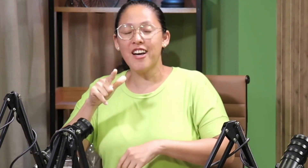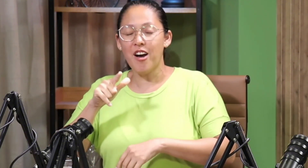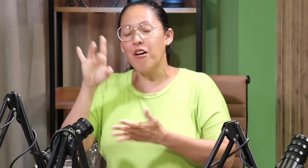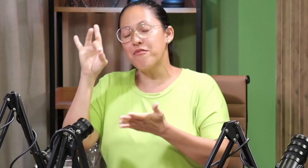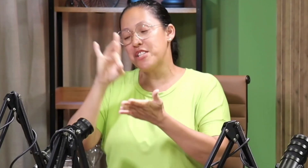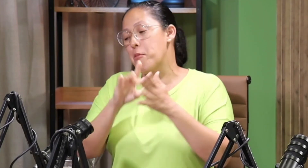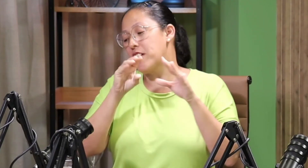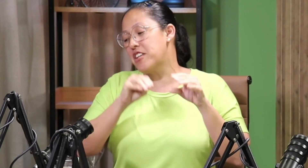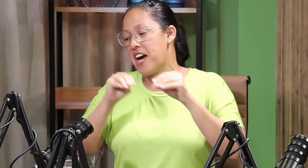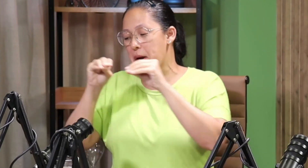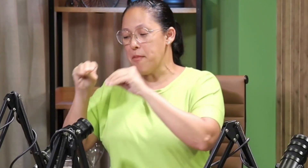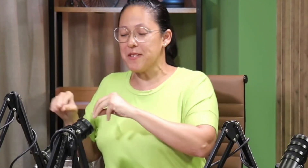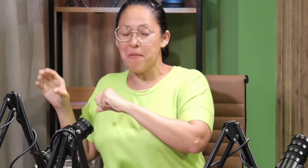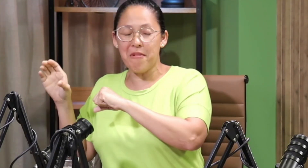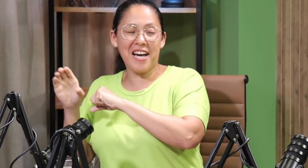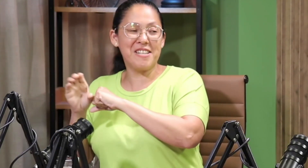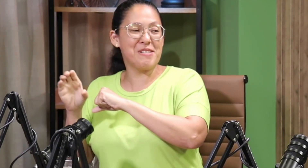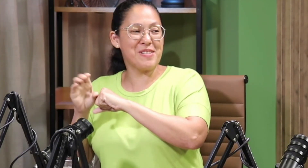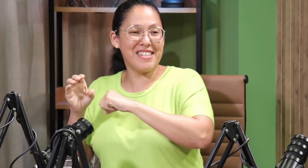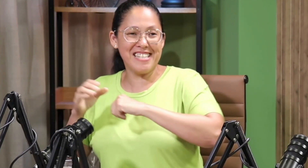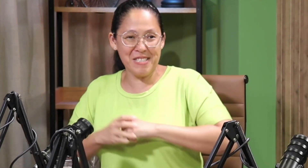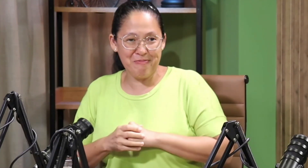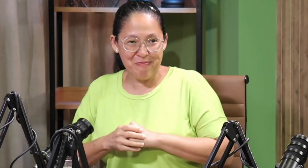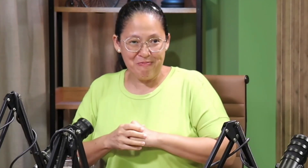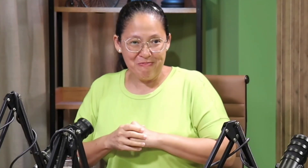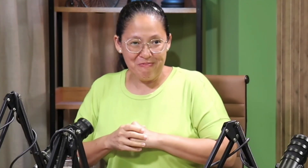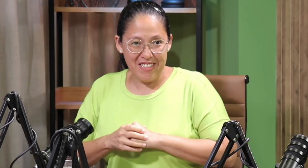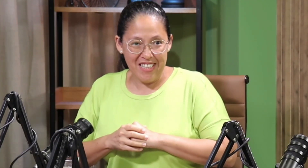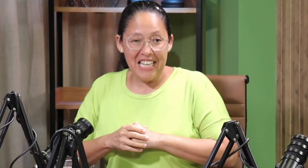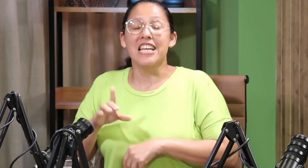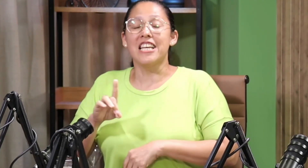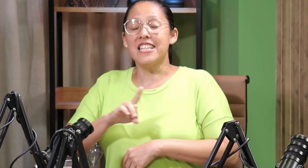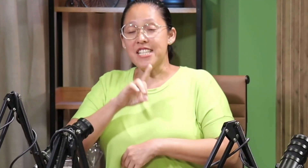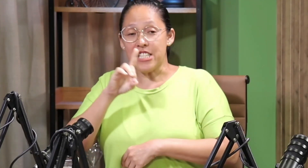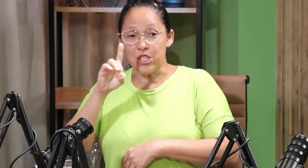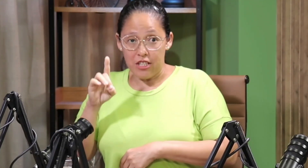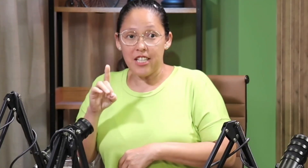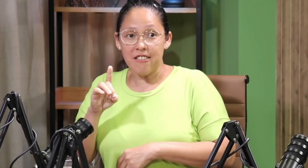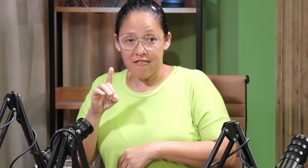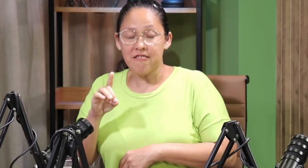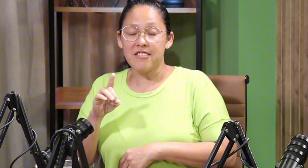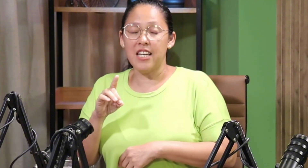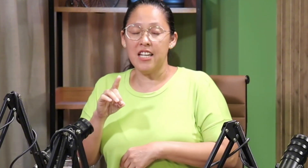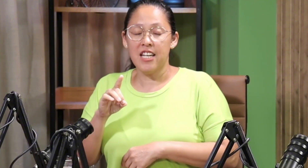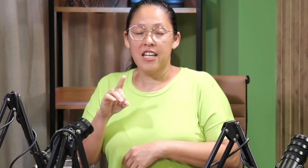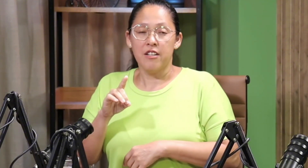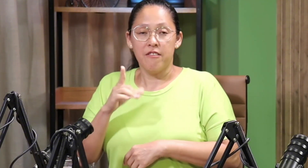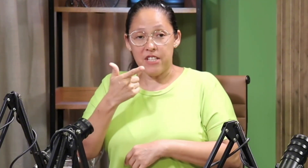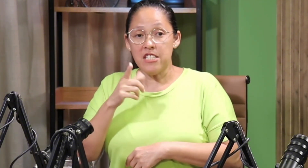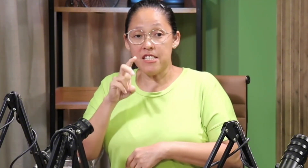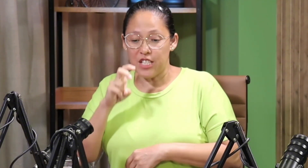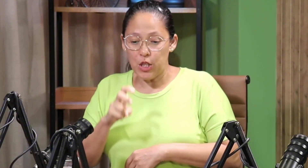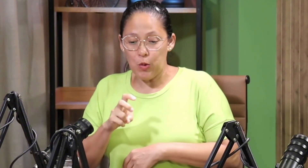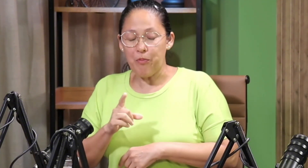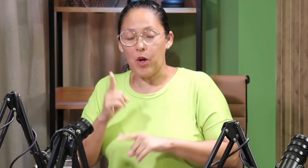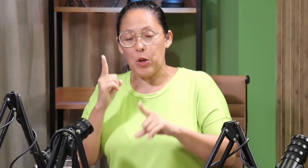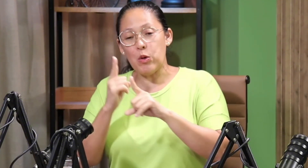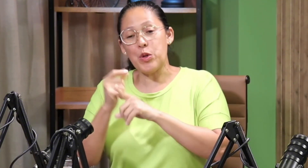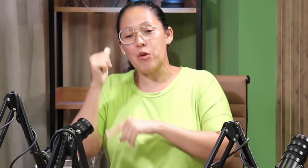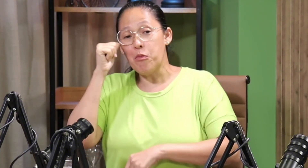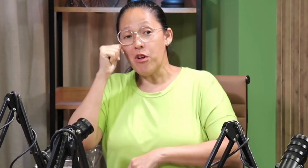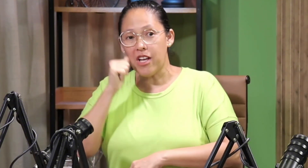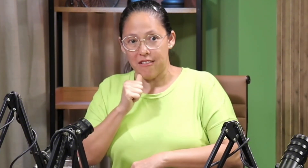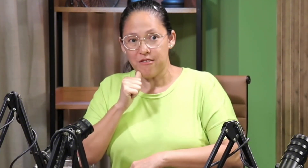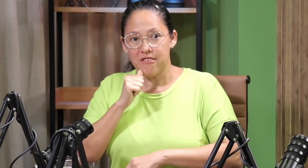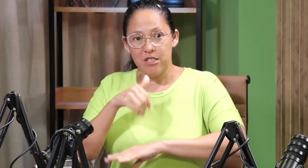consegui, oficialmente, a remoção por CAIS Wilson Lins. E nesse dia, né, 25, eu